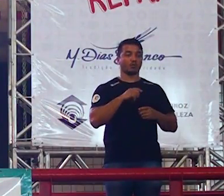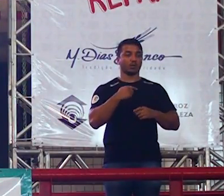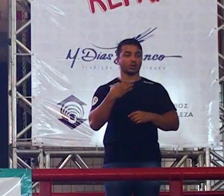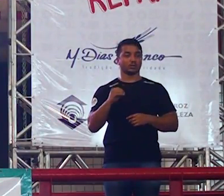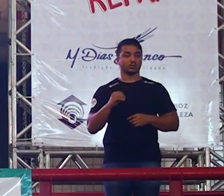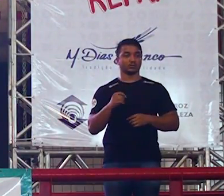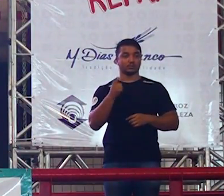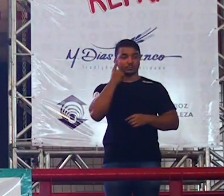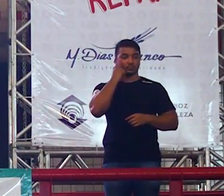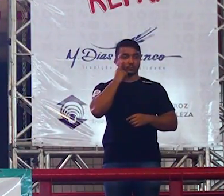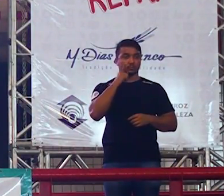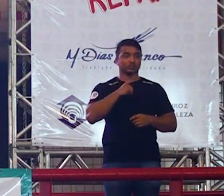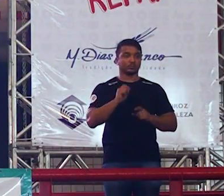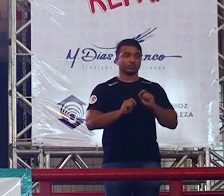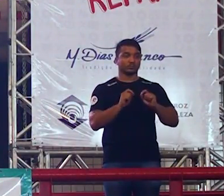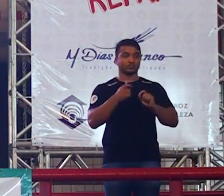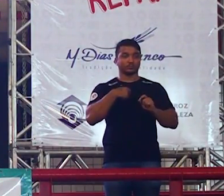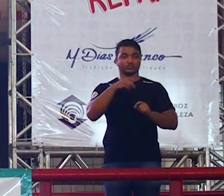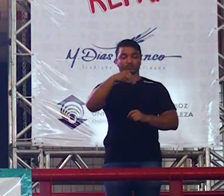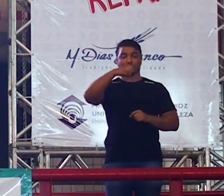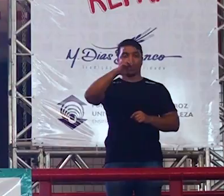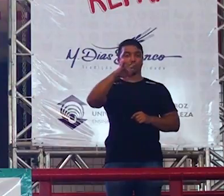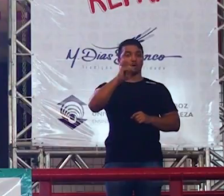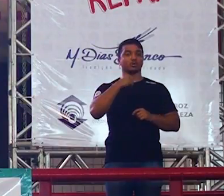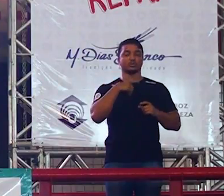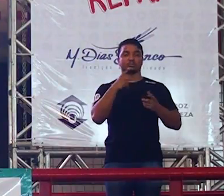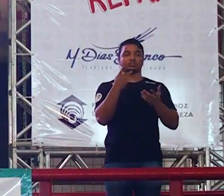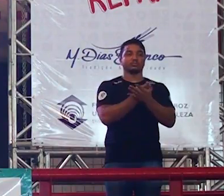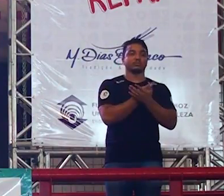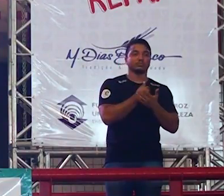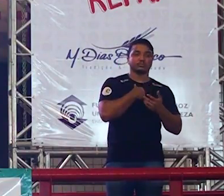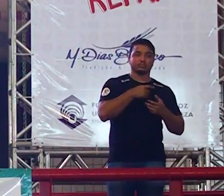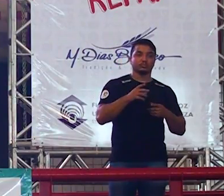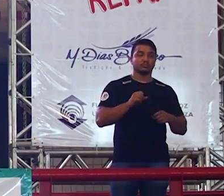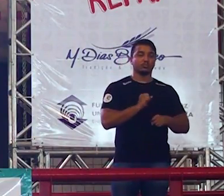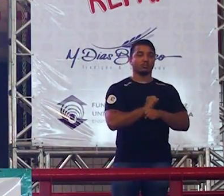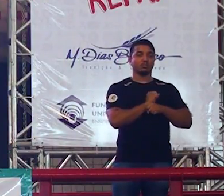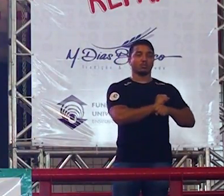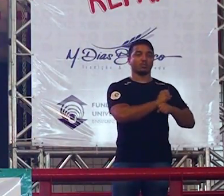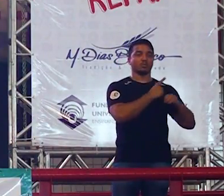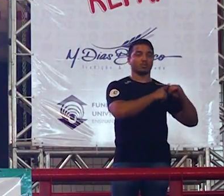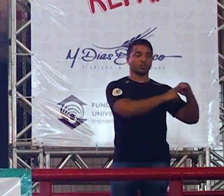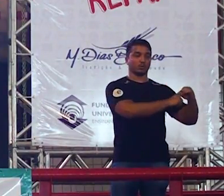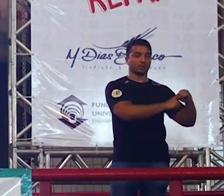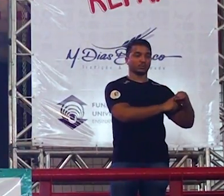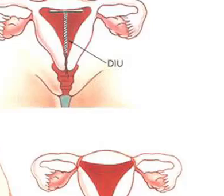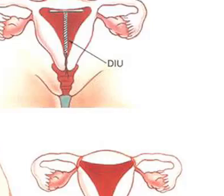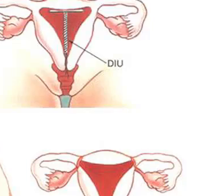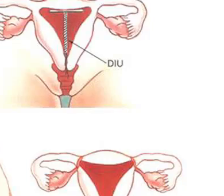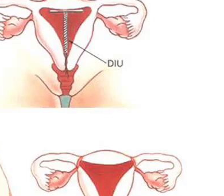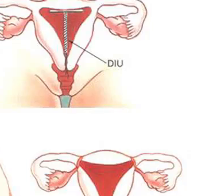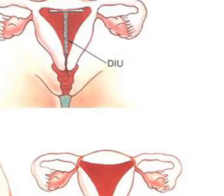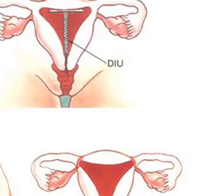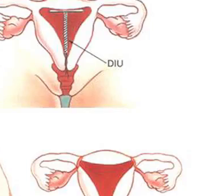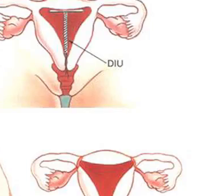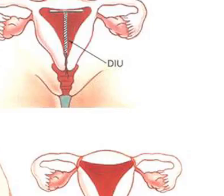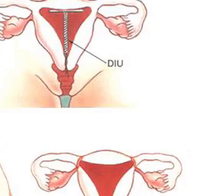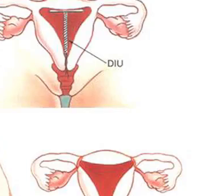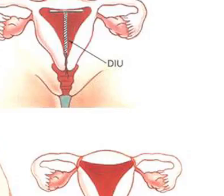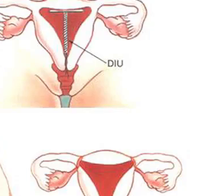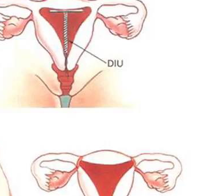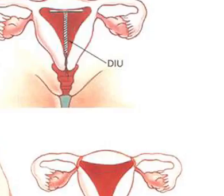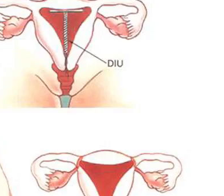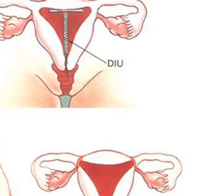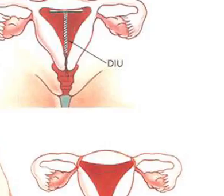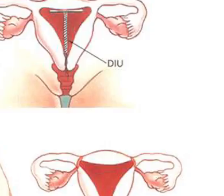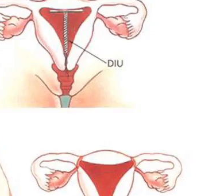ovulação. Então, por exemplo, megadoses de estrógenos bloqueia a ovulação, ok? Que pode ser feito